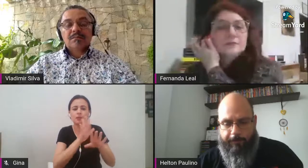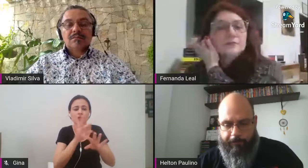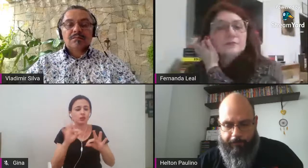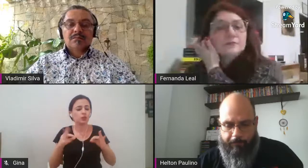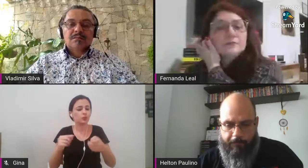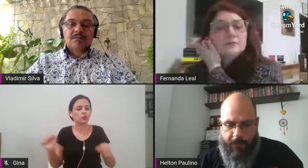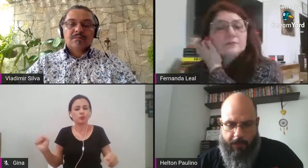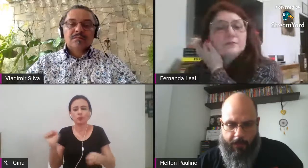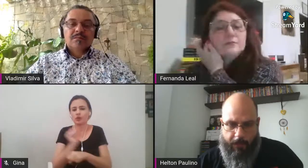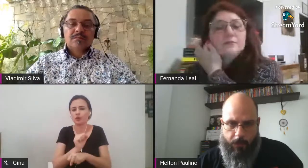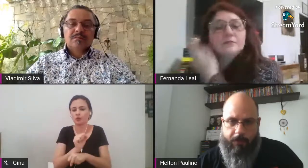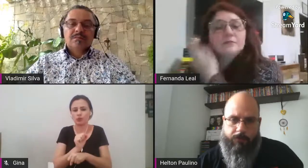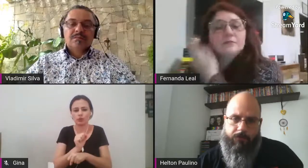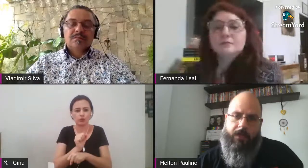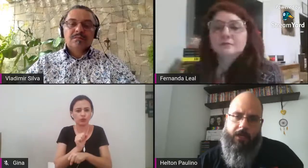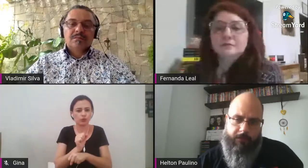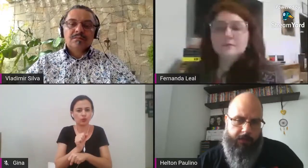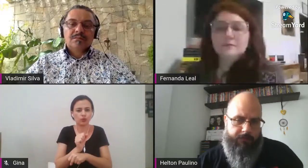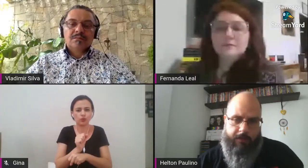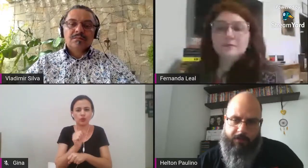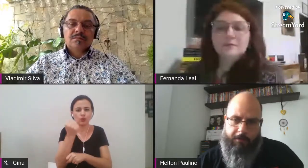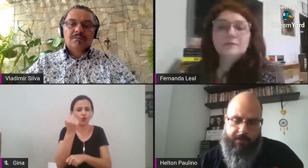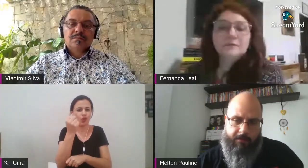isso foi parado, foi cortado